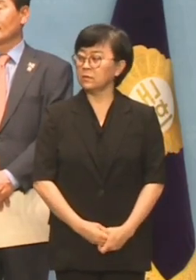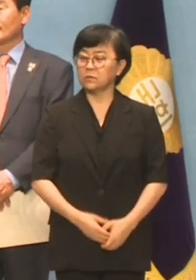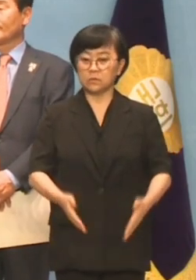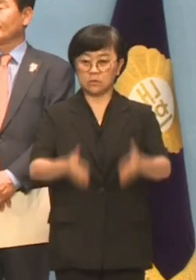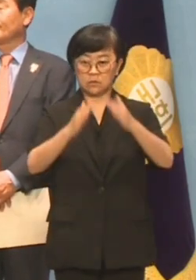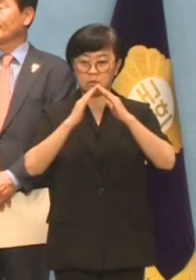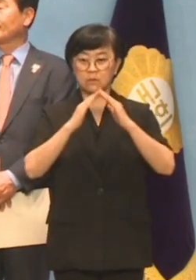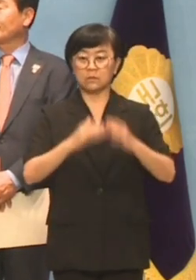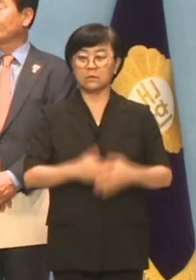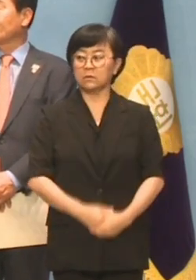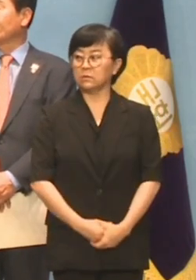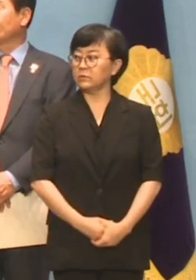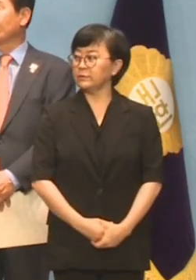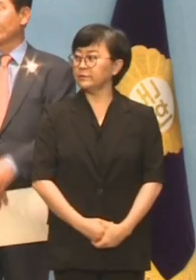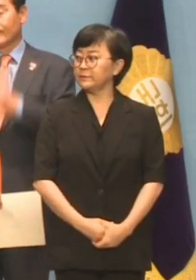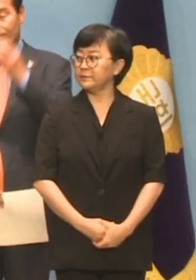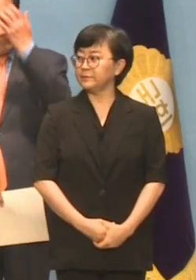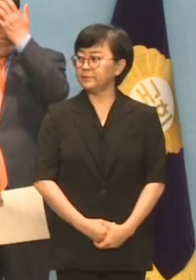설치를 하고